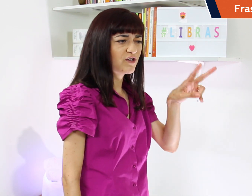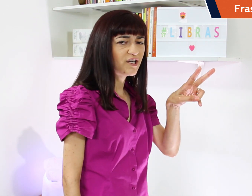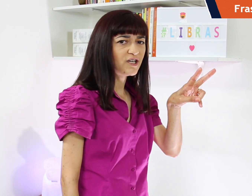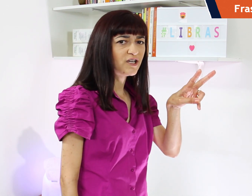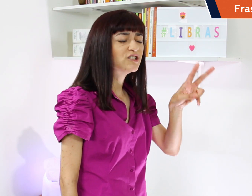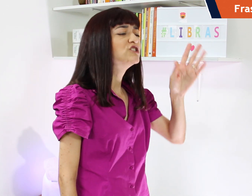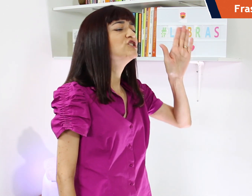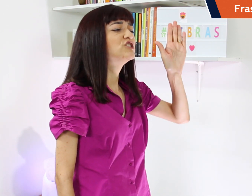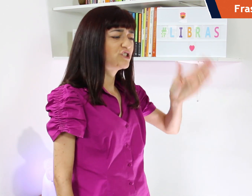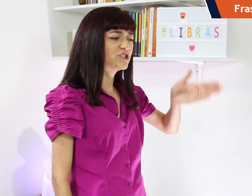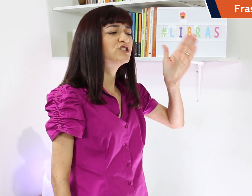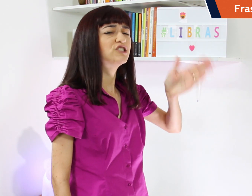sim, eu já vi.